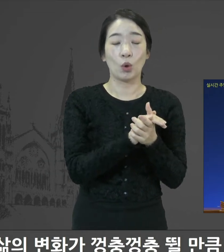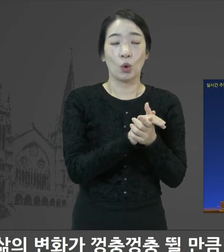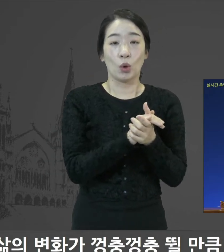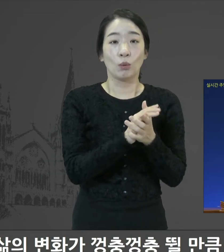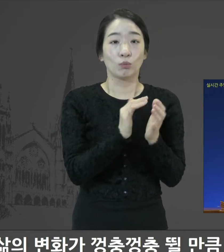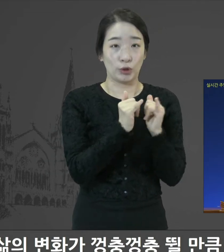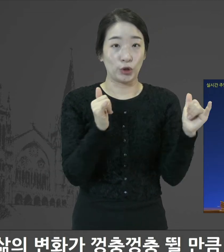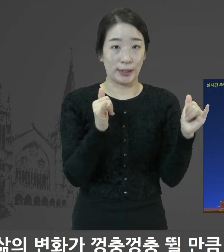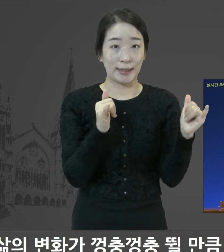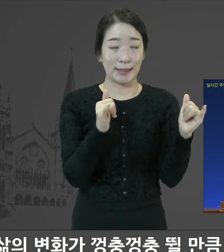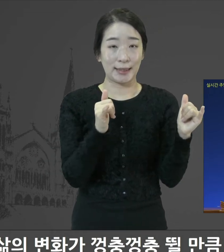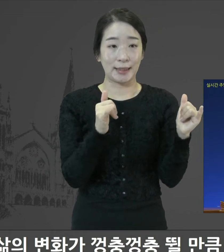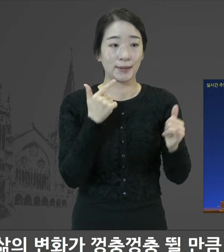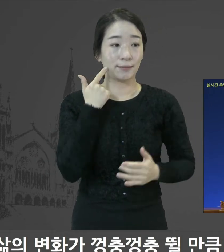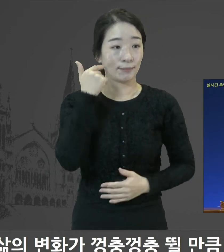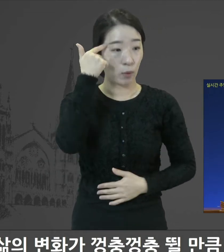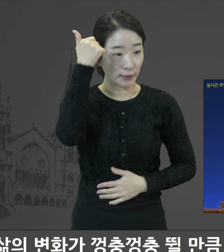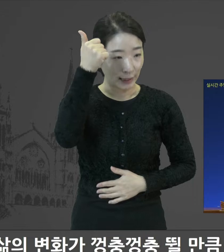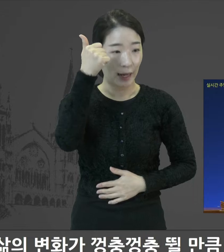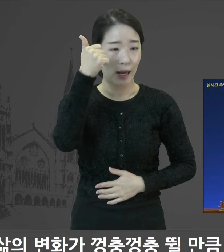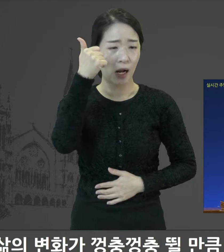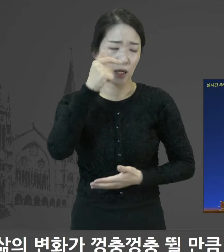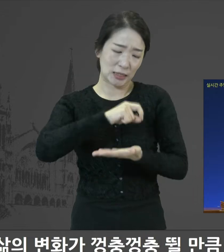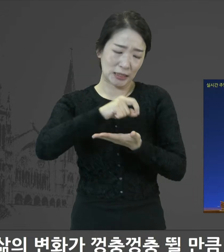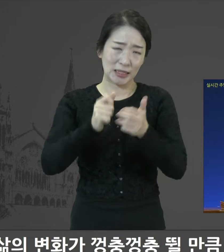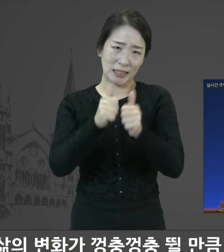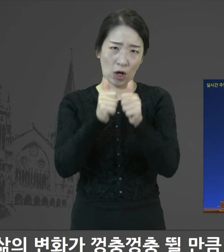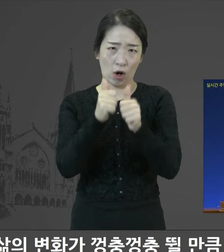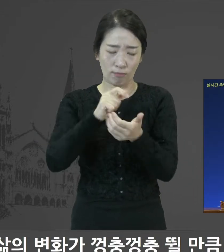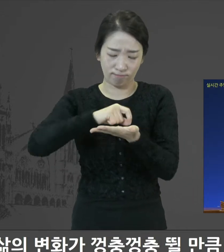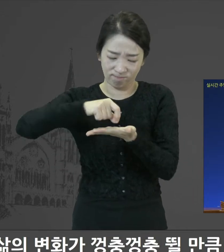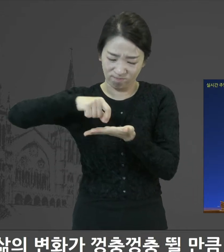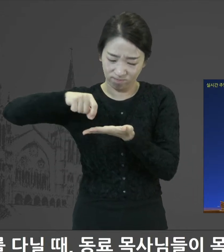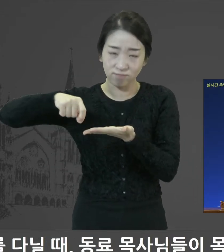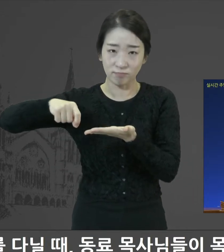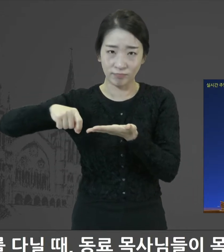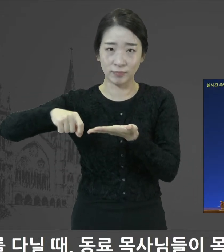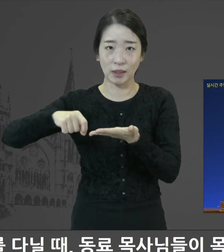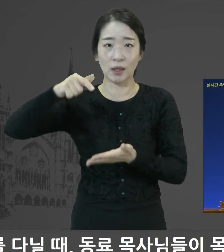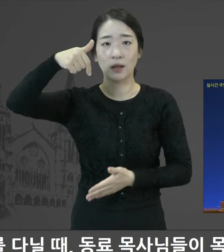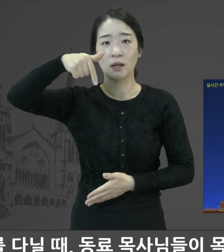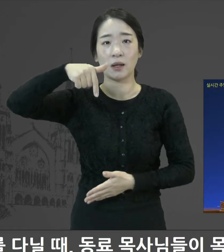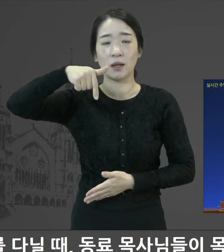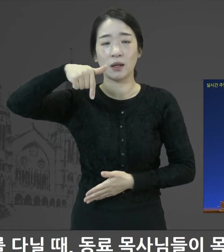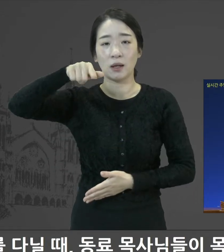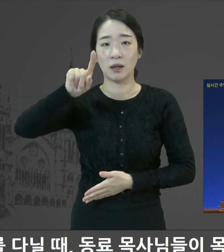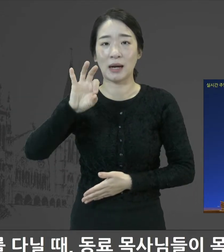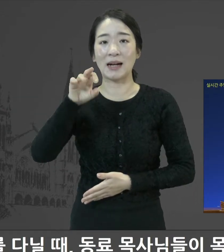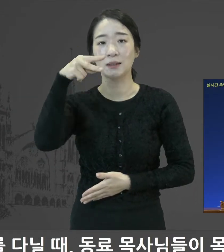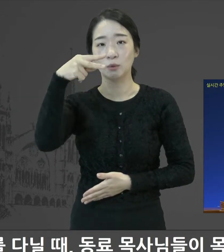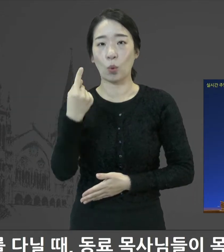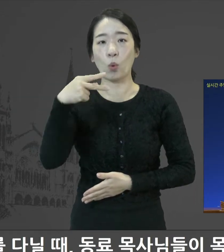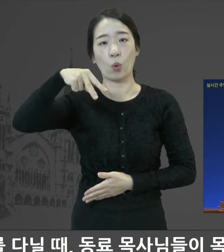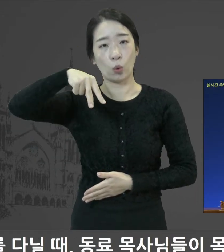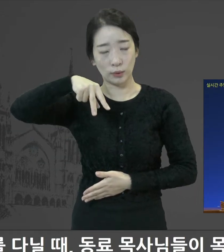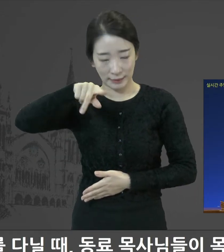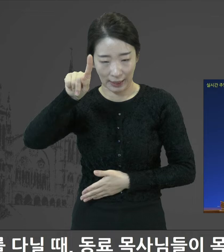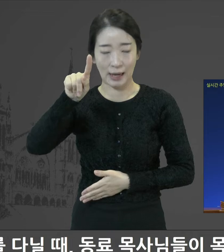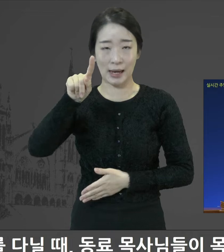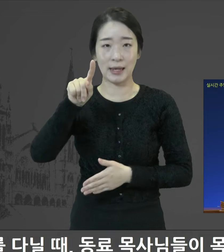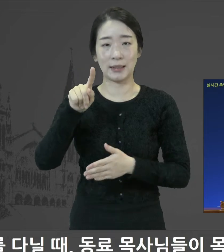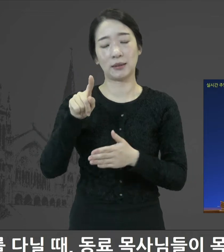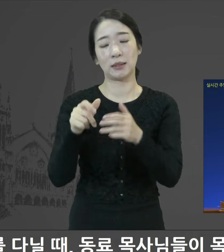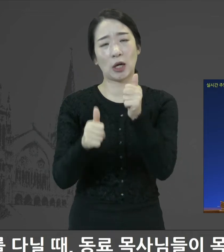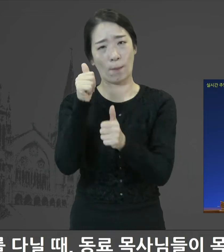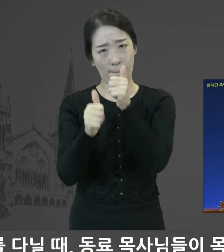분들이죠. 목사 이 고시를 받습니다. 사실은 이제 우리나라로 말하면 강도사 고시예요. 강도사 고시를 받는데 이제 다